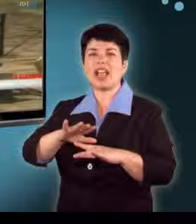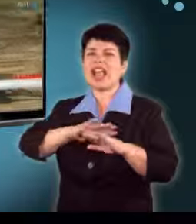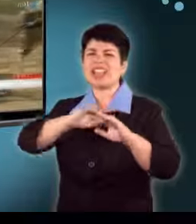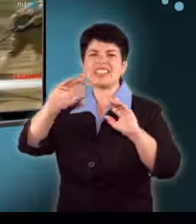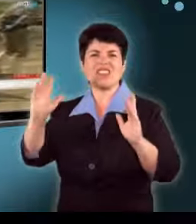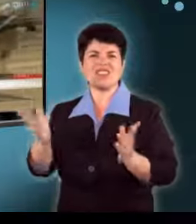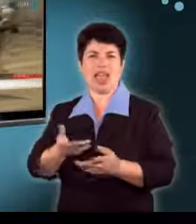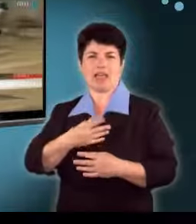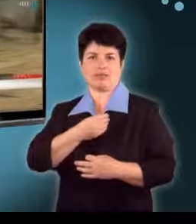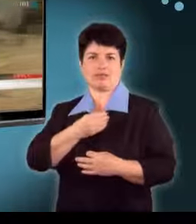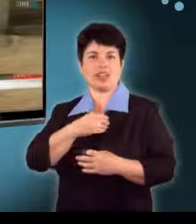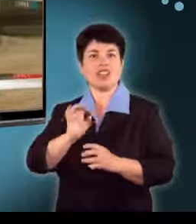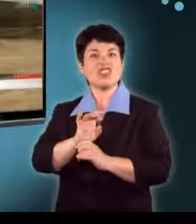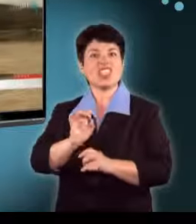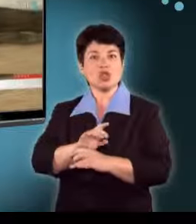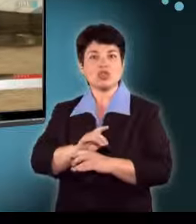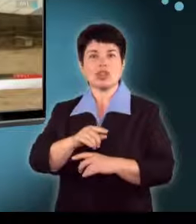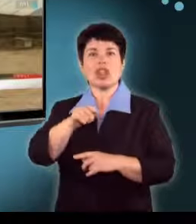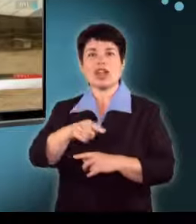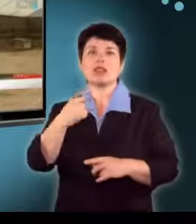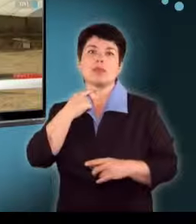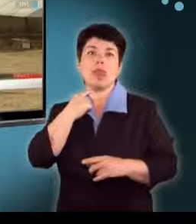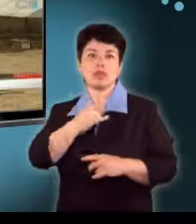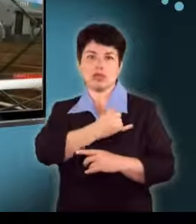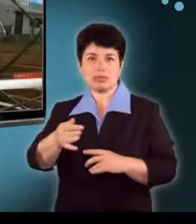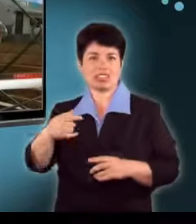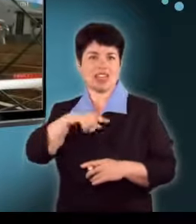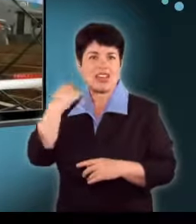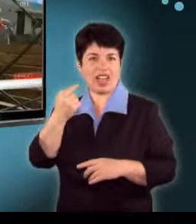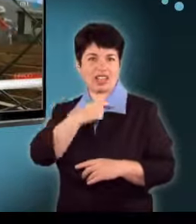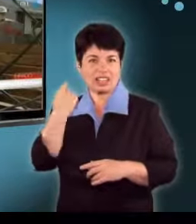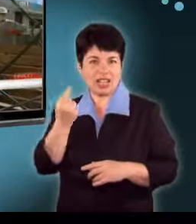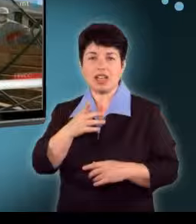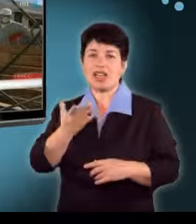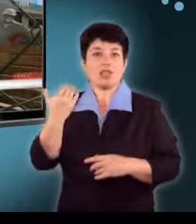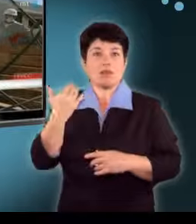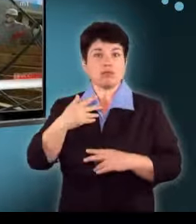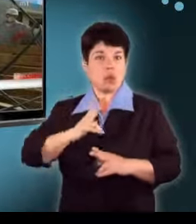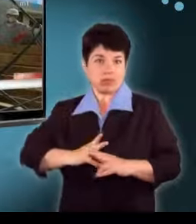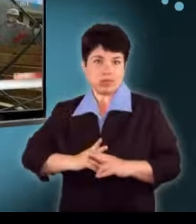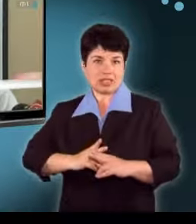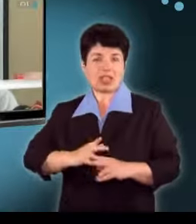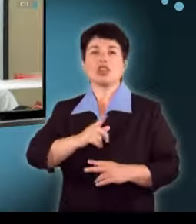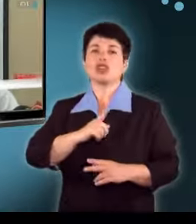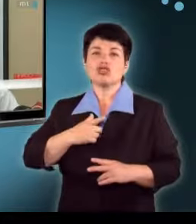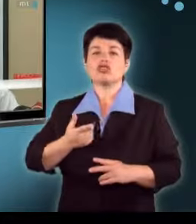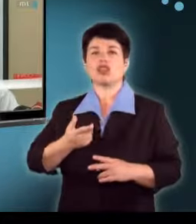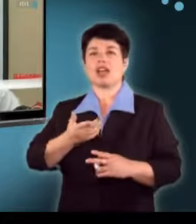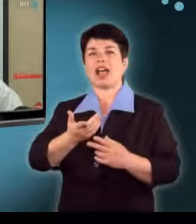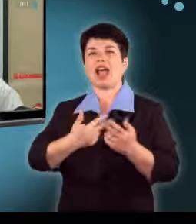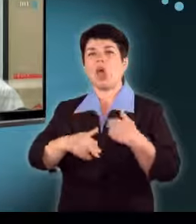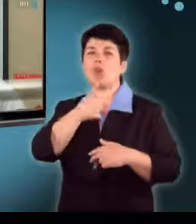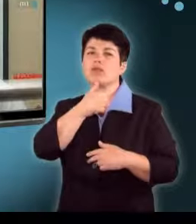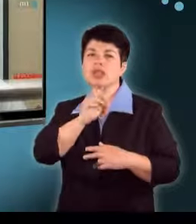mind levágták a helyi hízlaldában. Nem voltak betegek, csak elővigyázatosságból kellett leölni őket.